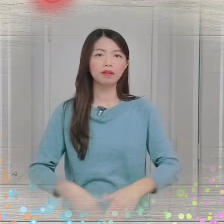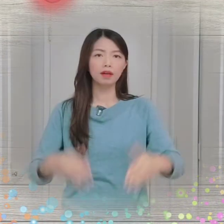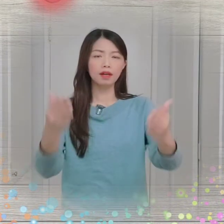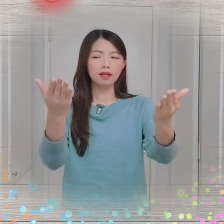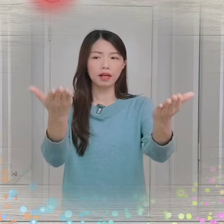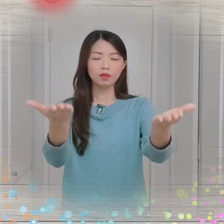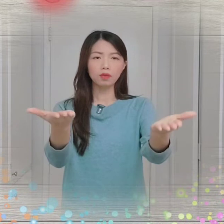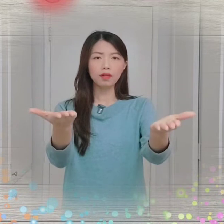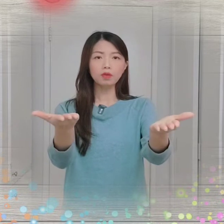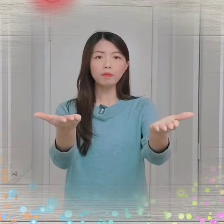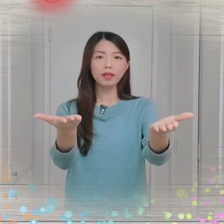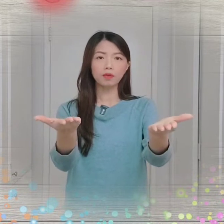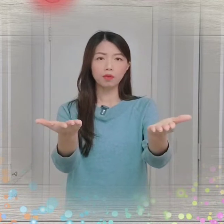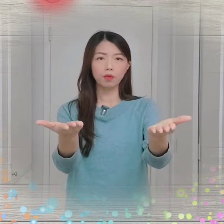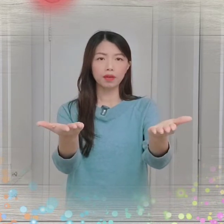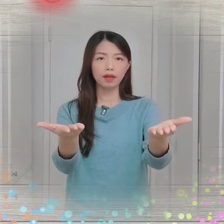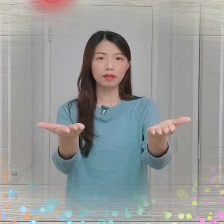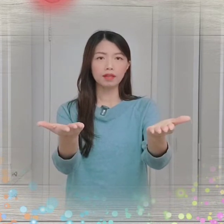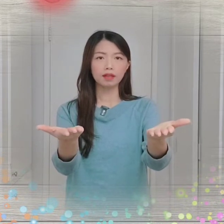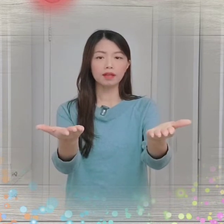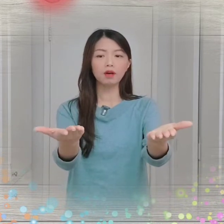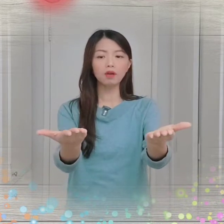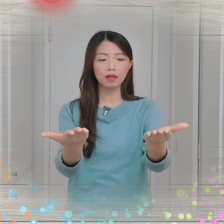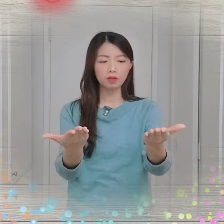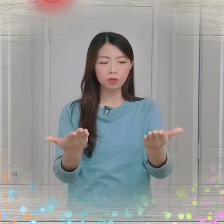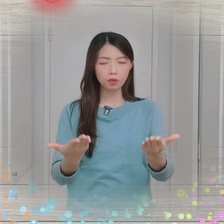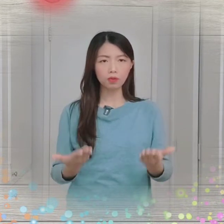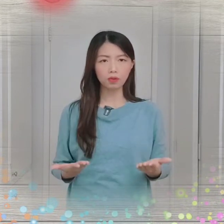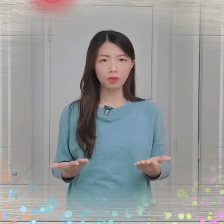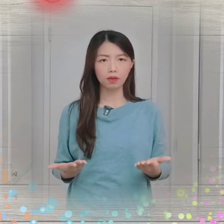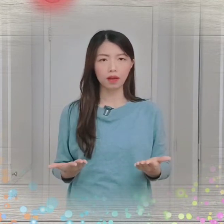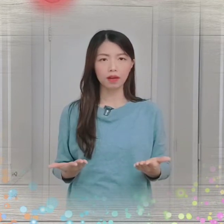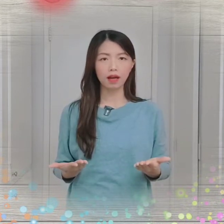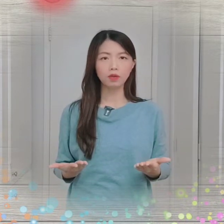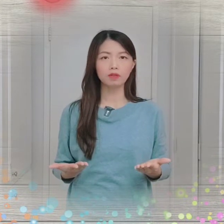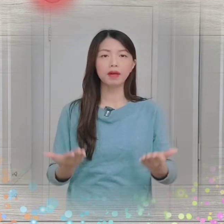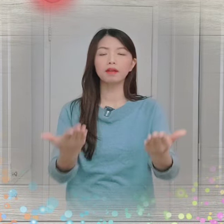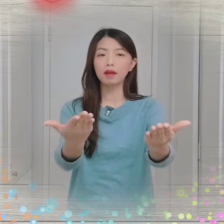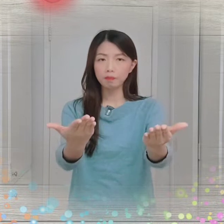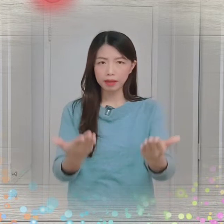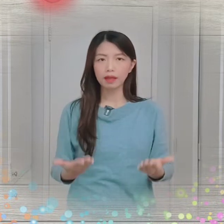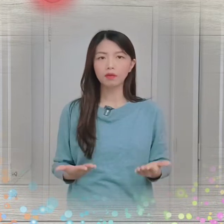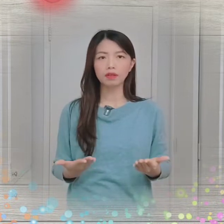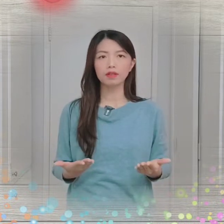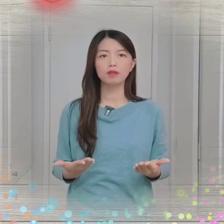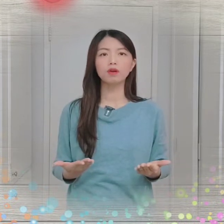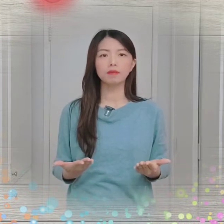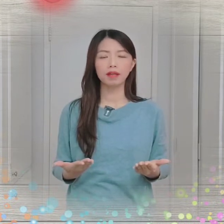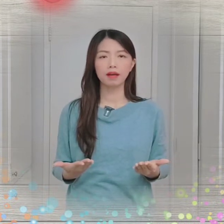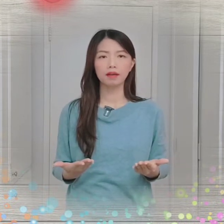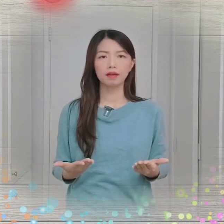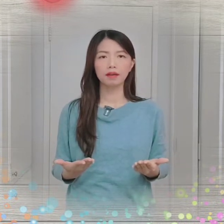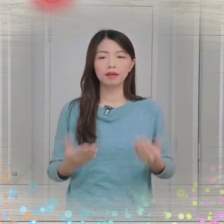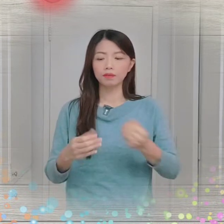수어는 양손을 손바닥에 외로 보이게 한 이 상태에서 내 쪽으로 이렇게 가져오시면 받다라고 한 뜻의